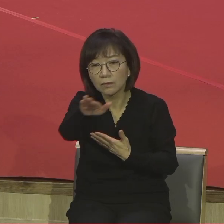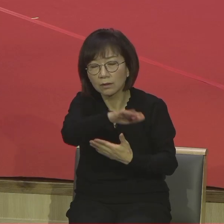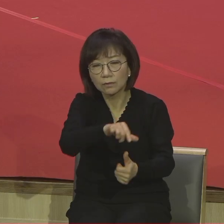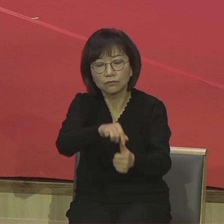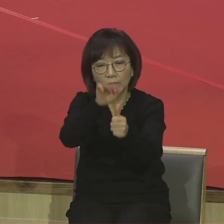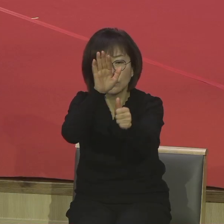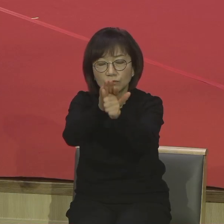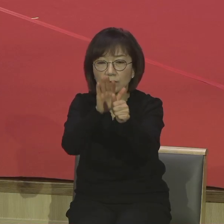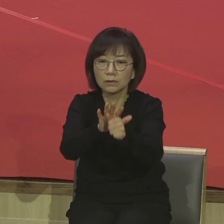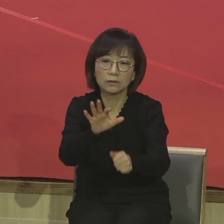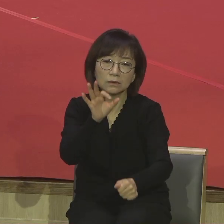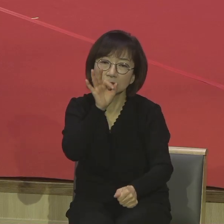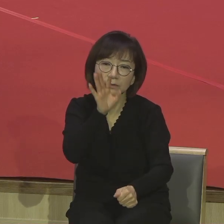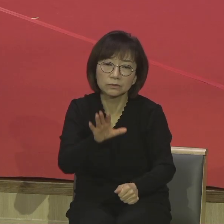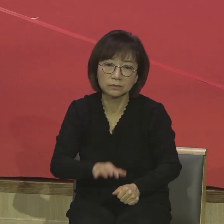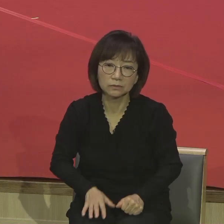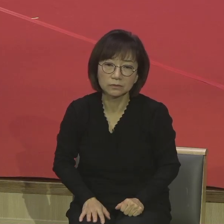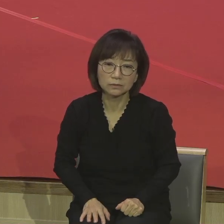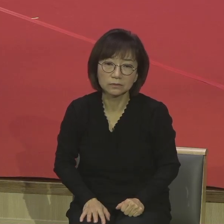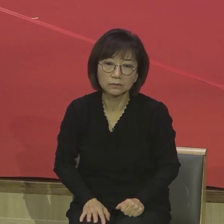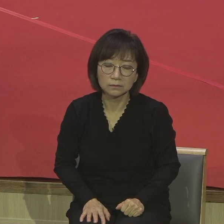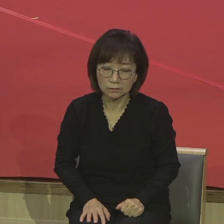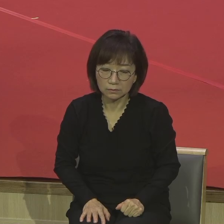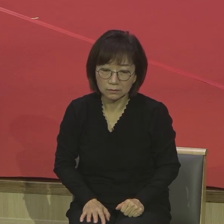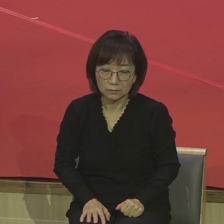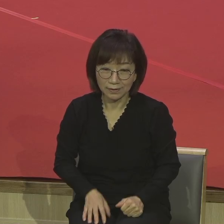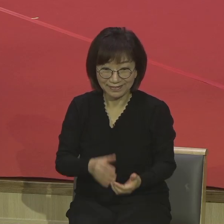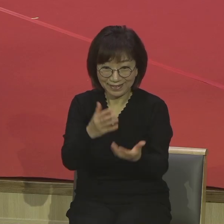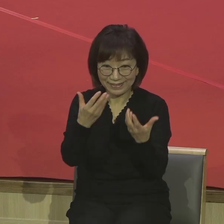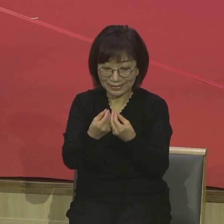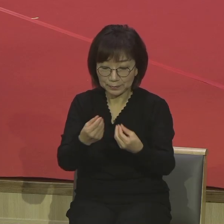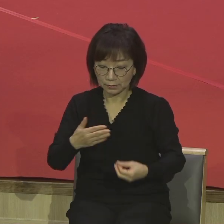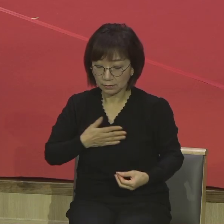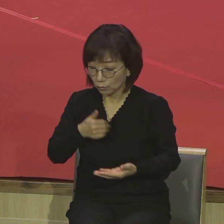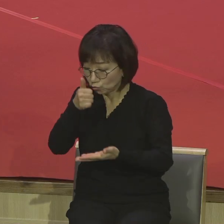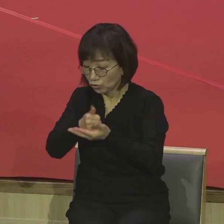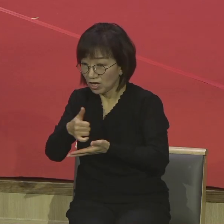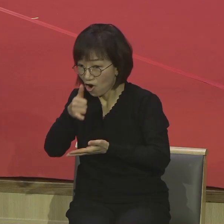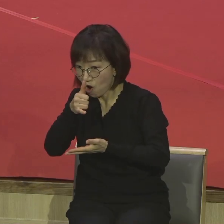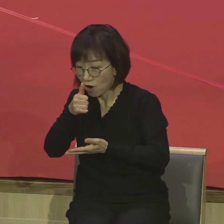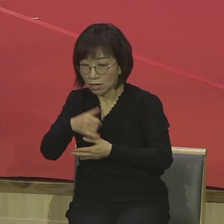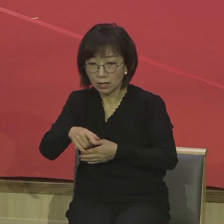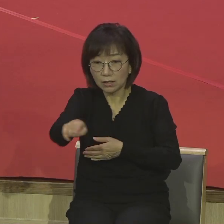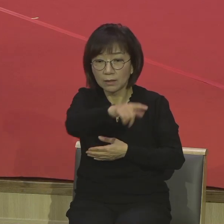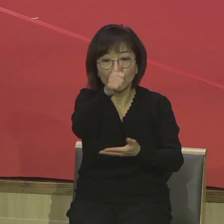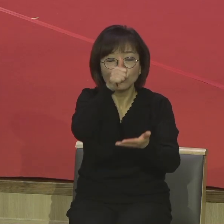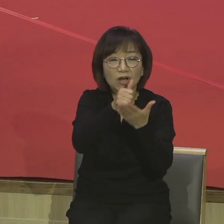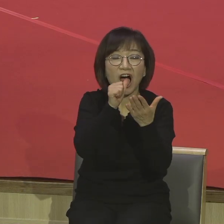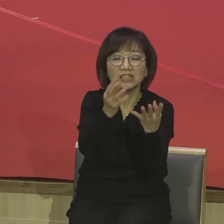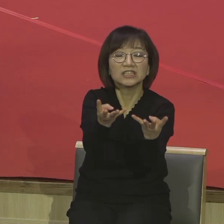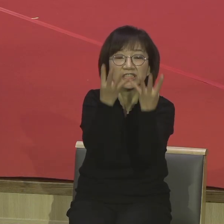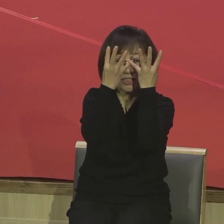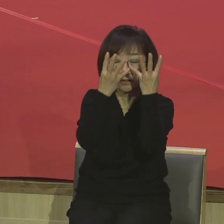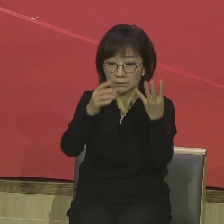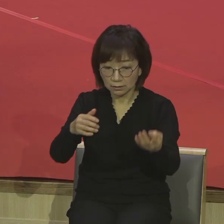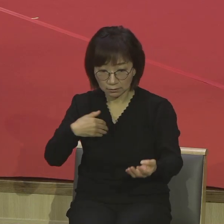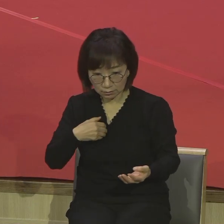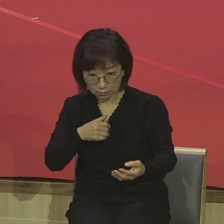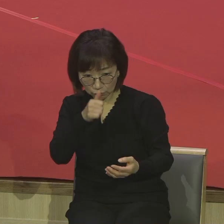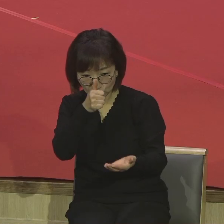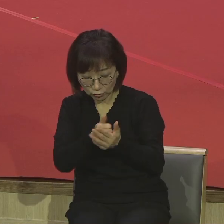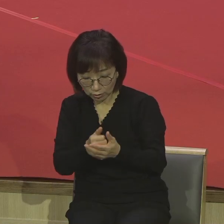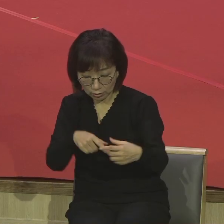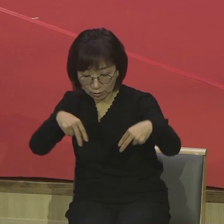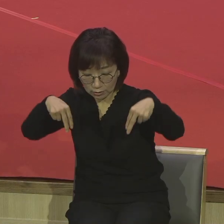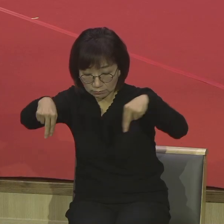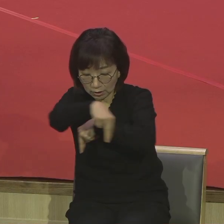없잖아요. 밖에서 변호사를 사든지 어떻게 밖에서 끄집어내야지. 죄인된 인간이 죄를 죄인을 구원할 수 없어요.